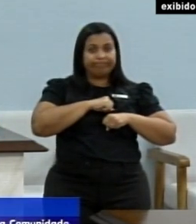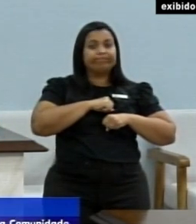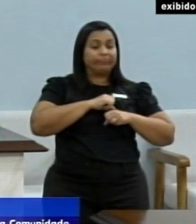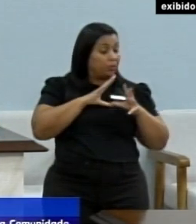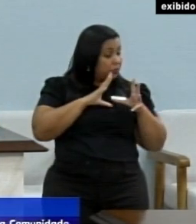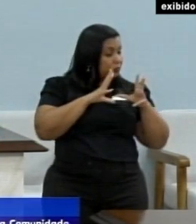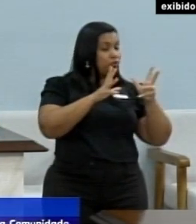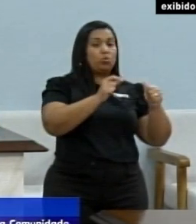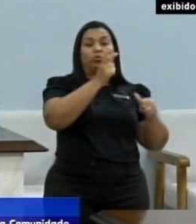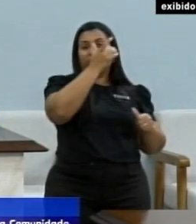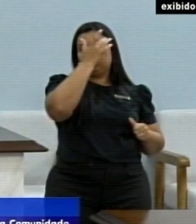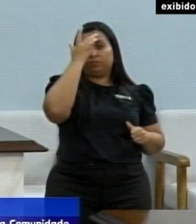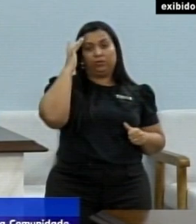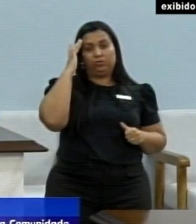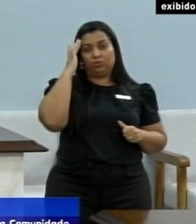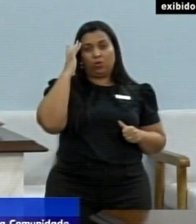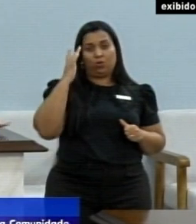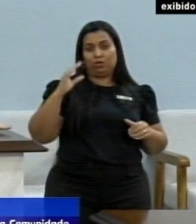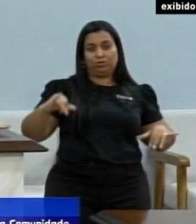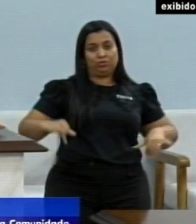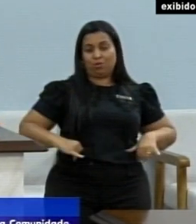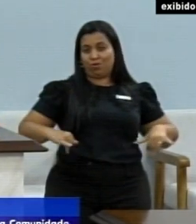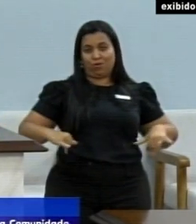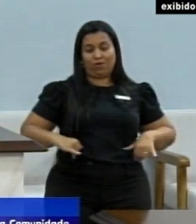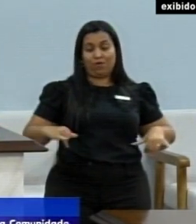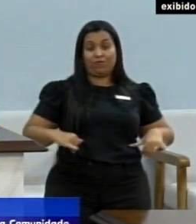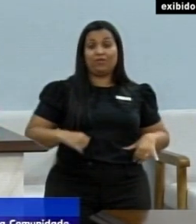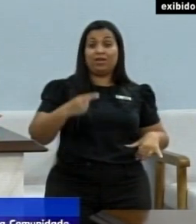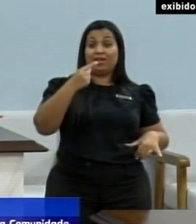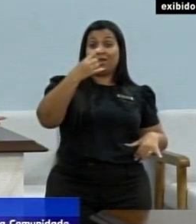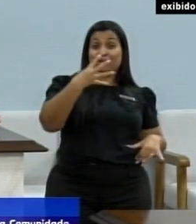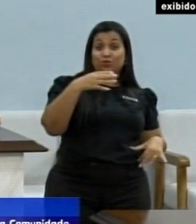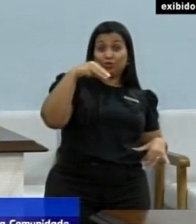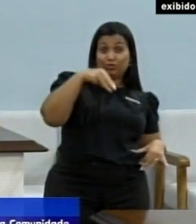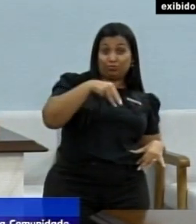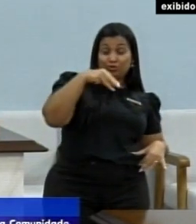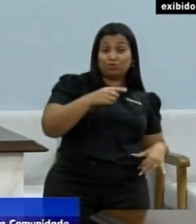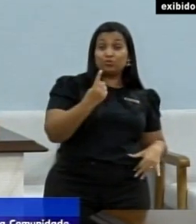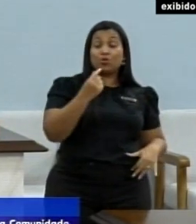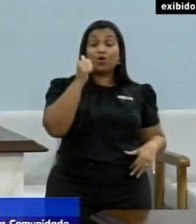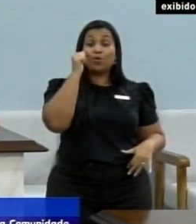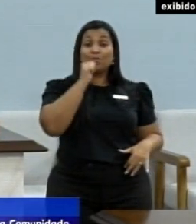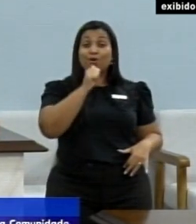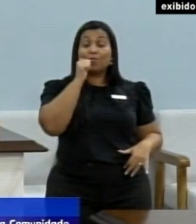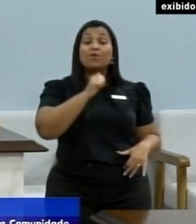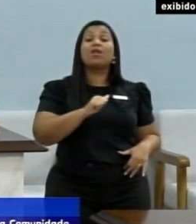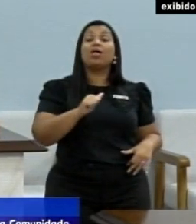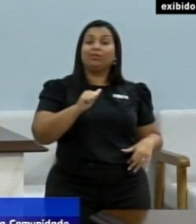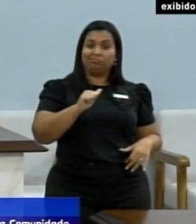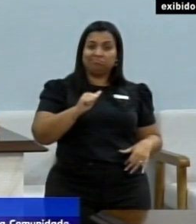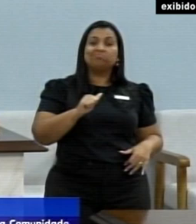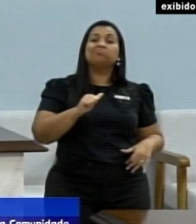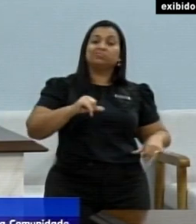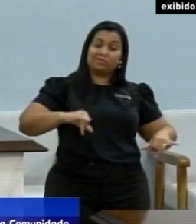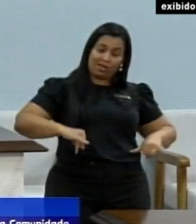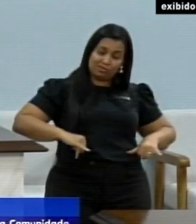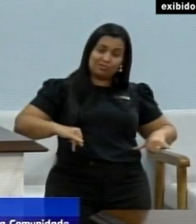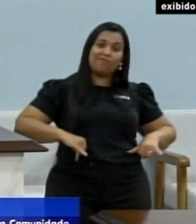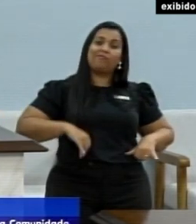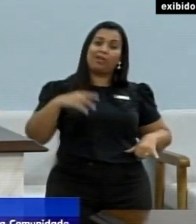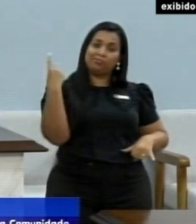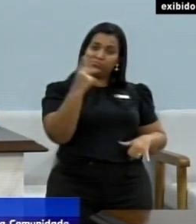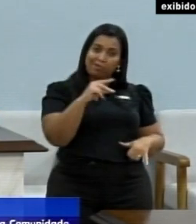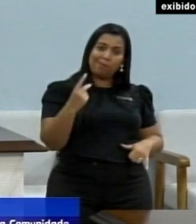violência doméstica. A cada 14 minutos, uma mulher está sofrendo algum tipo de violência. E